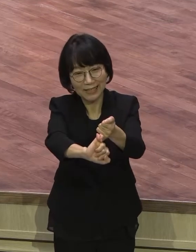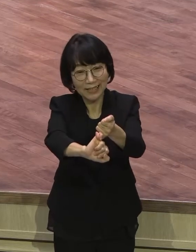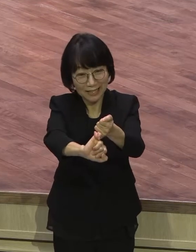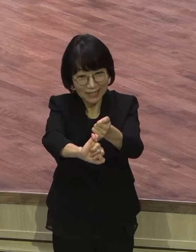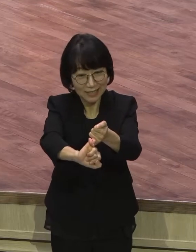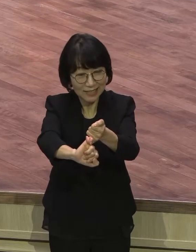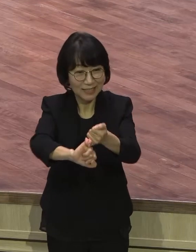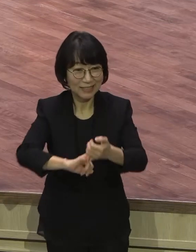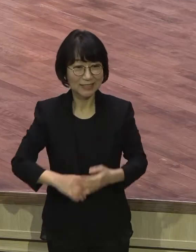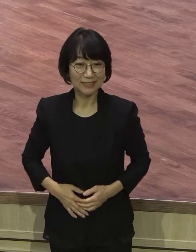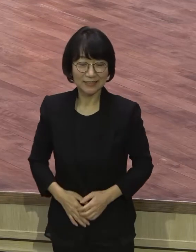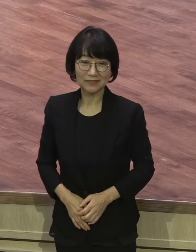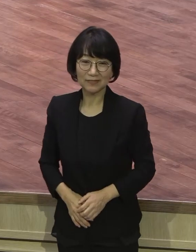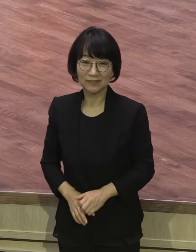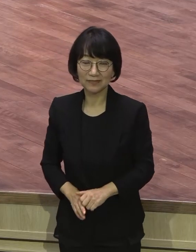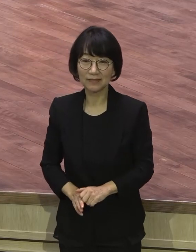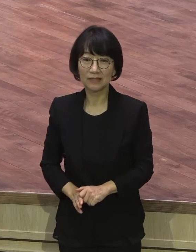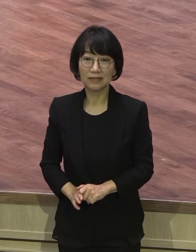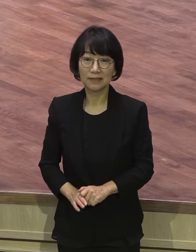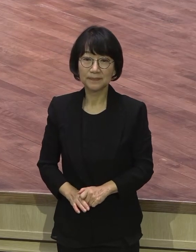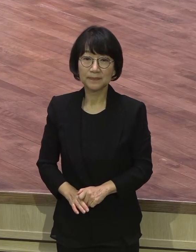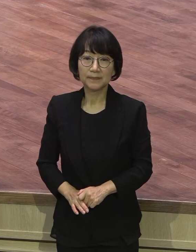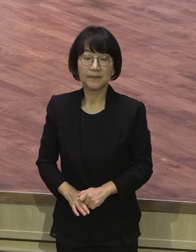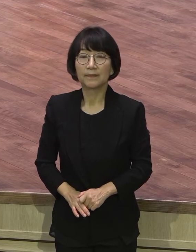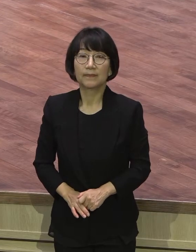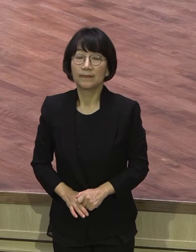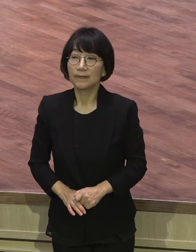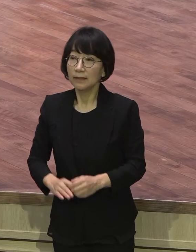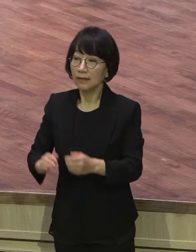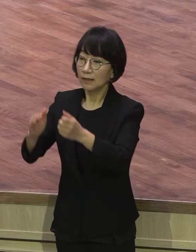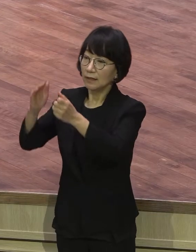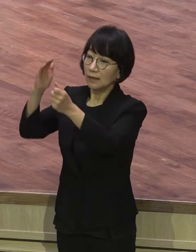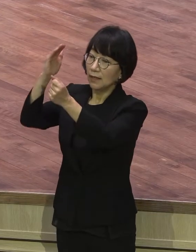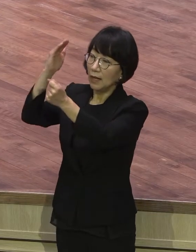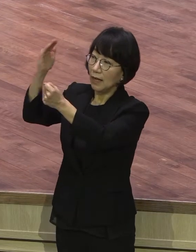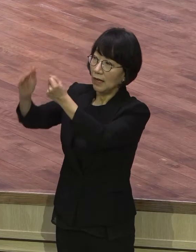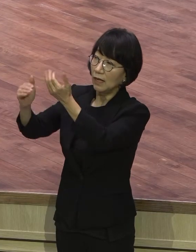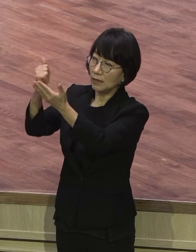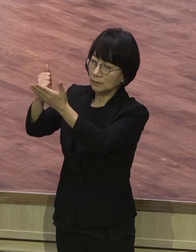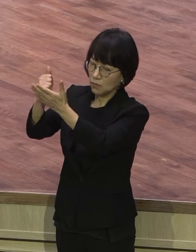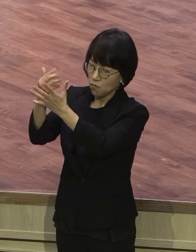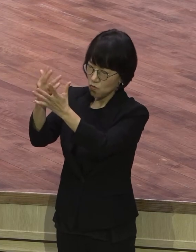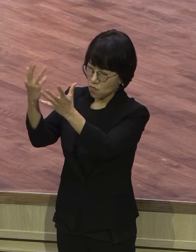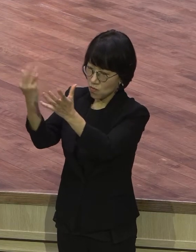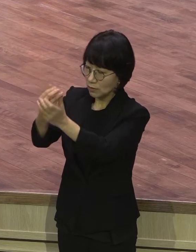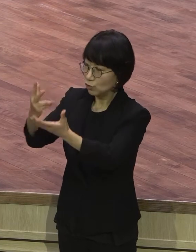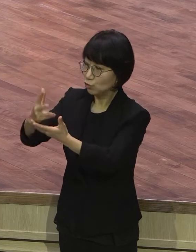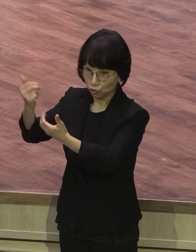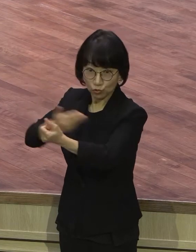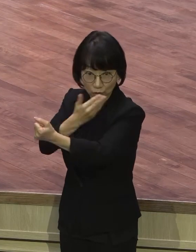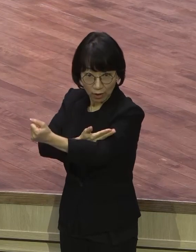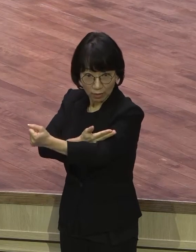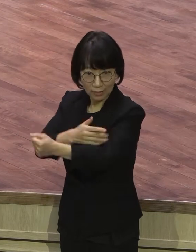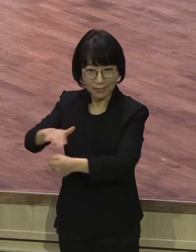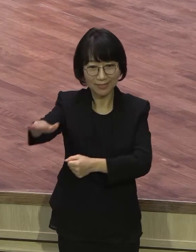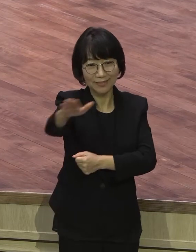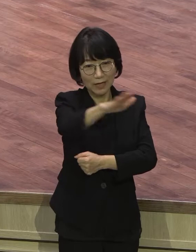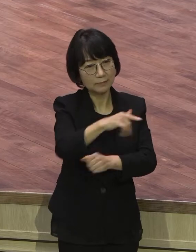분명히 말씀하고 있어요. 하나님의 절대 주권에 대한 확실한 믿음을